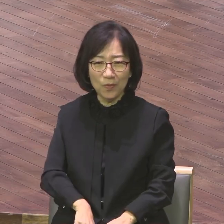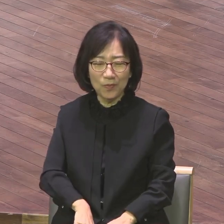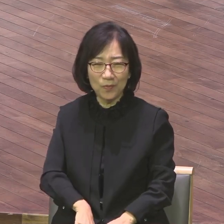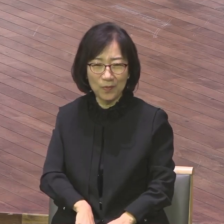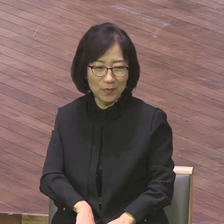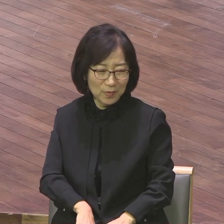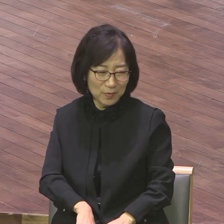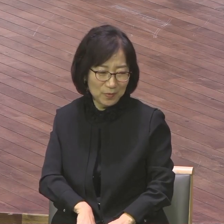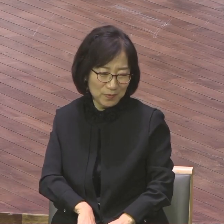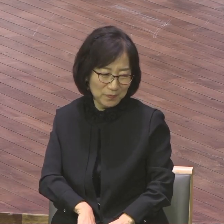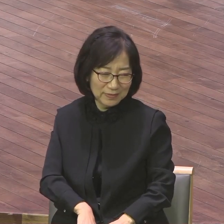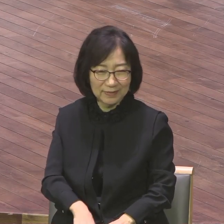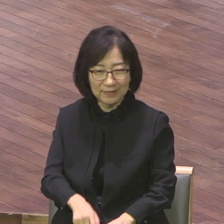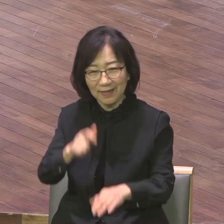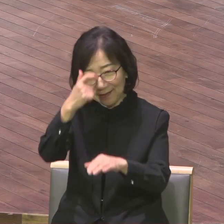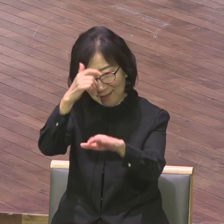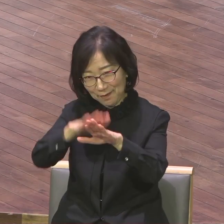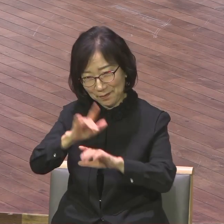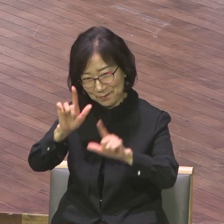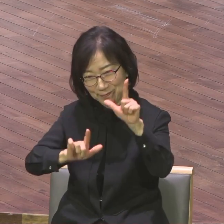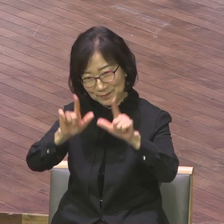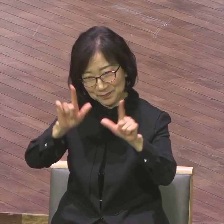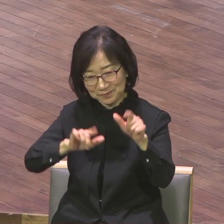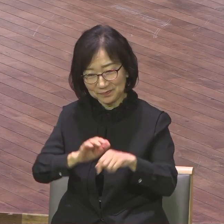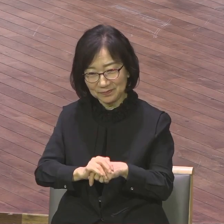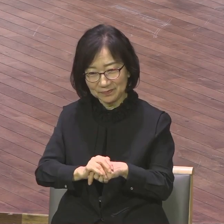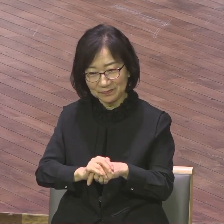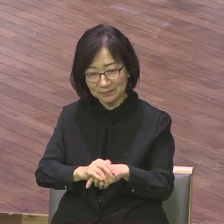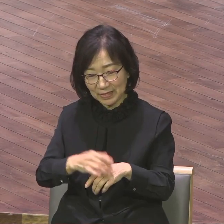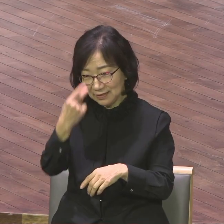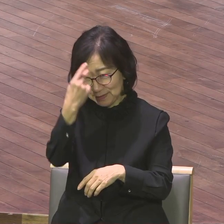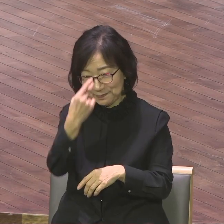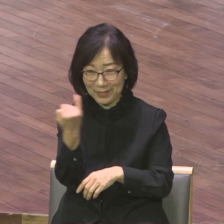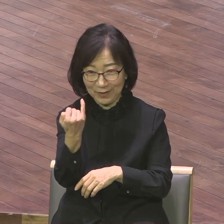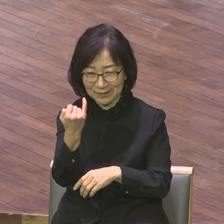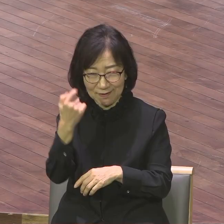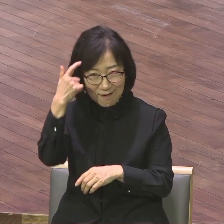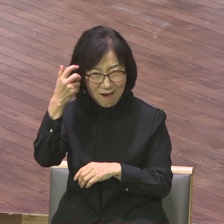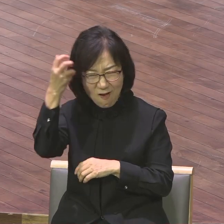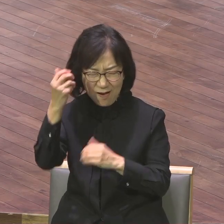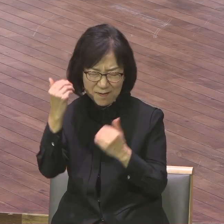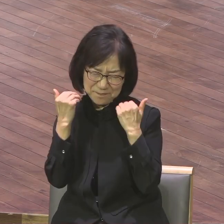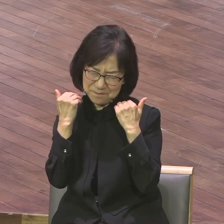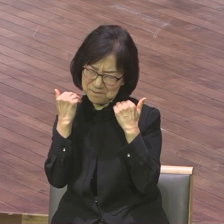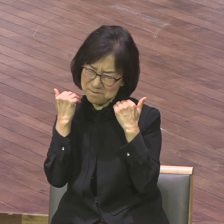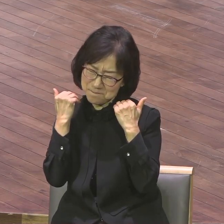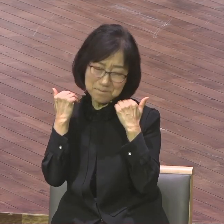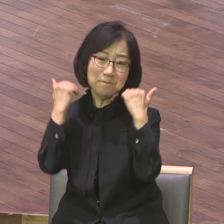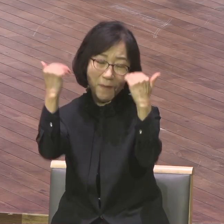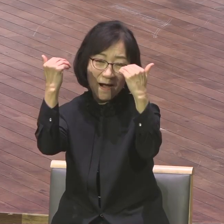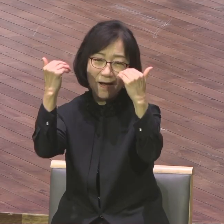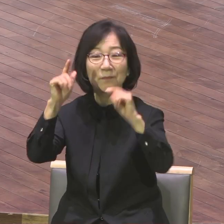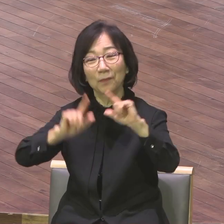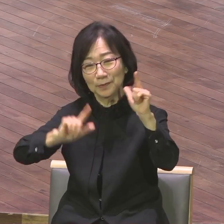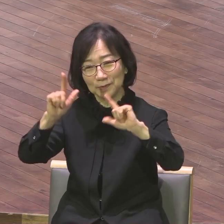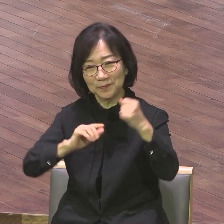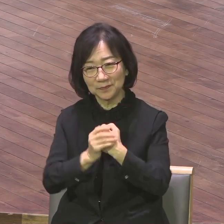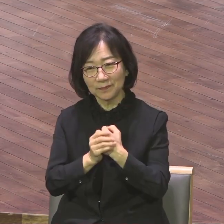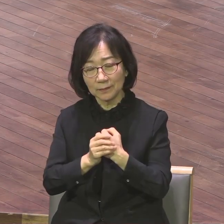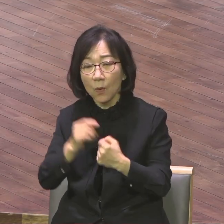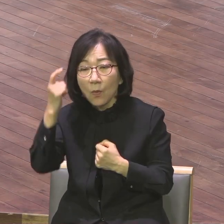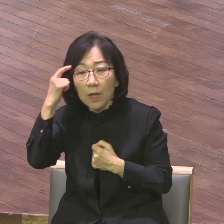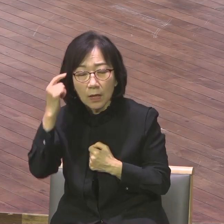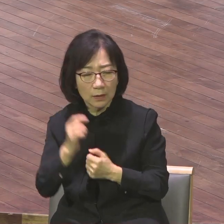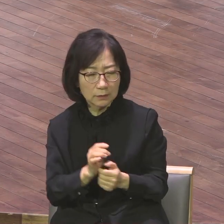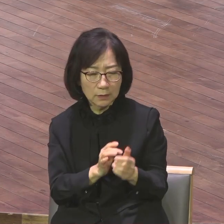능력이에요. 사마리아 여자의 영적 성장을 이런 모습을 우리가 볼 수 있는데, 이 사마리아 여자는 예수를 만나고 나니까